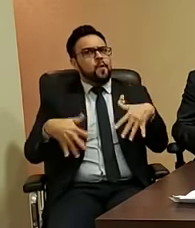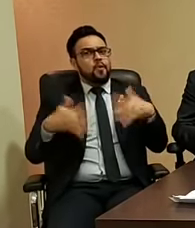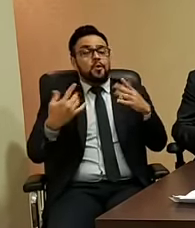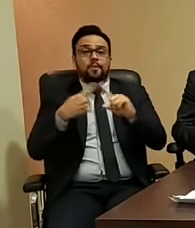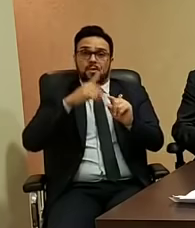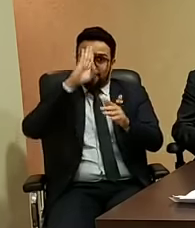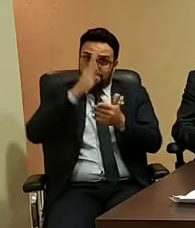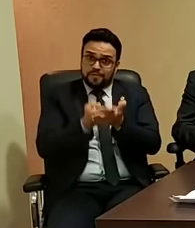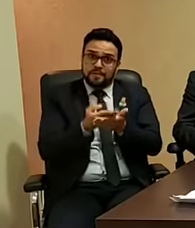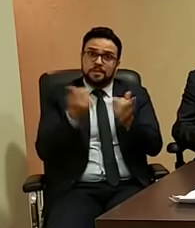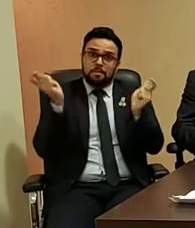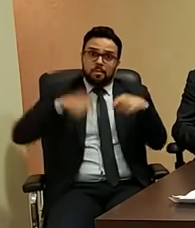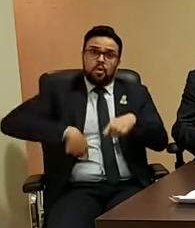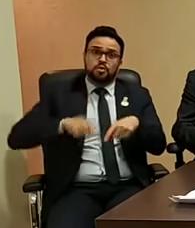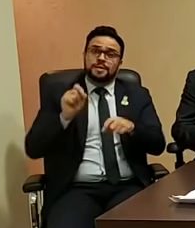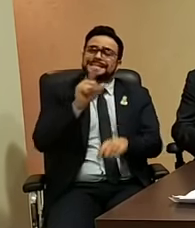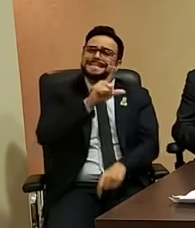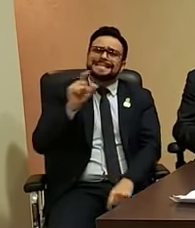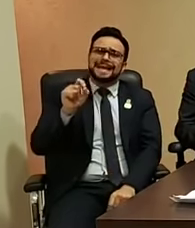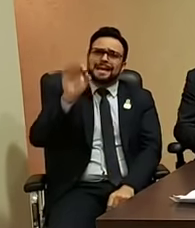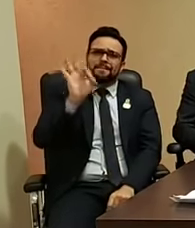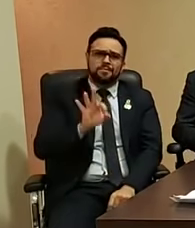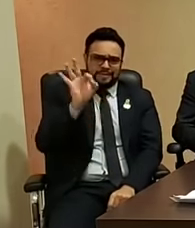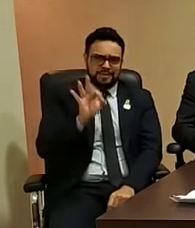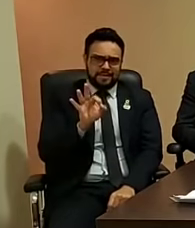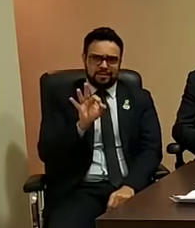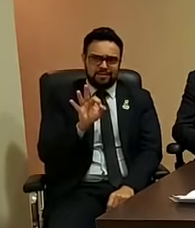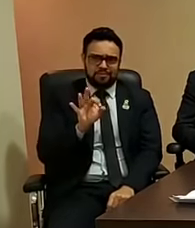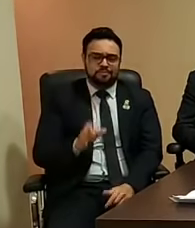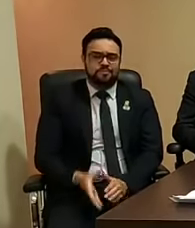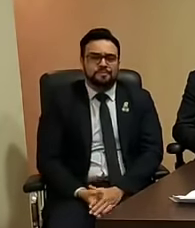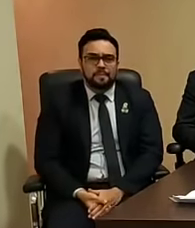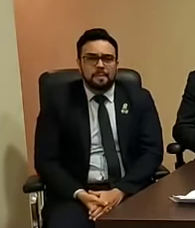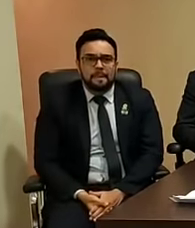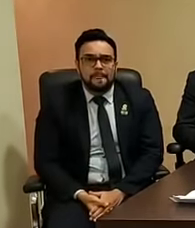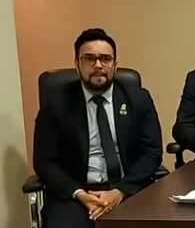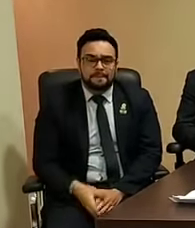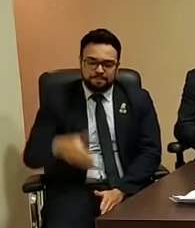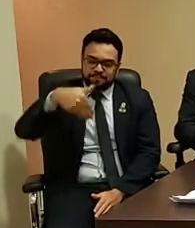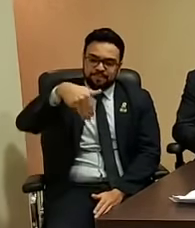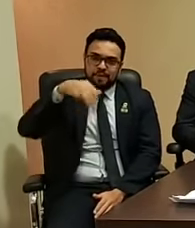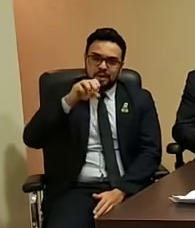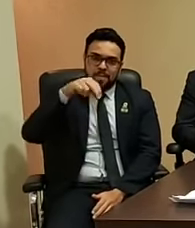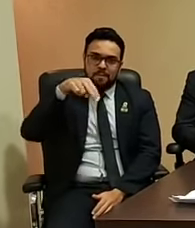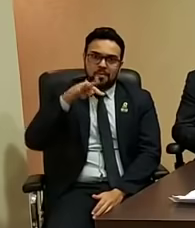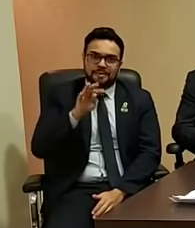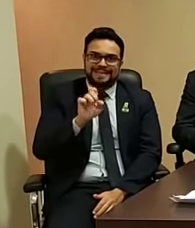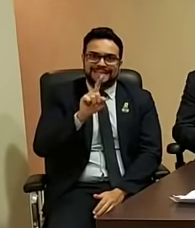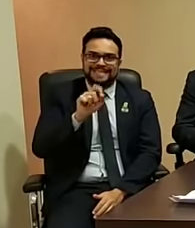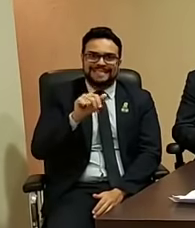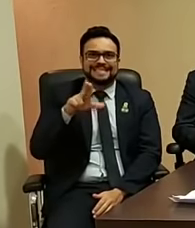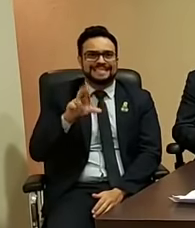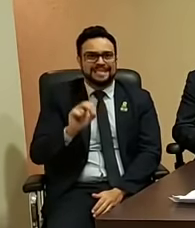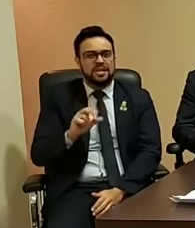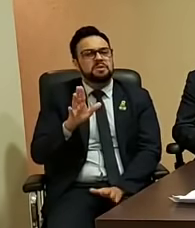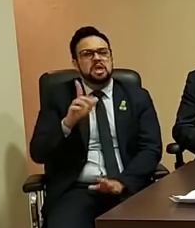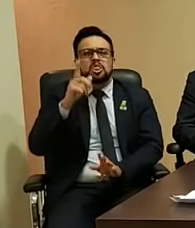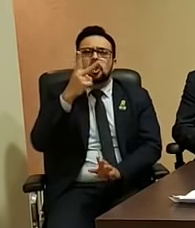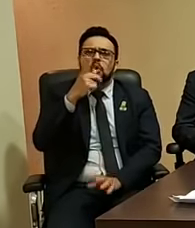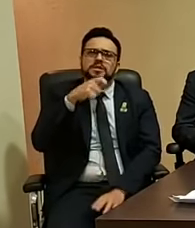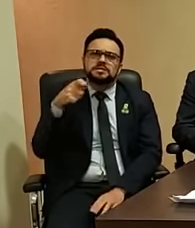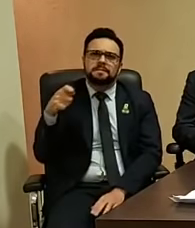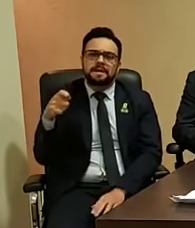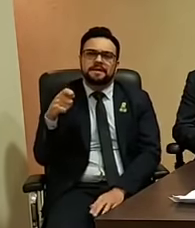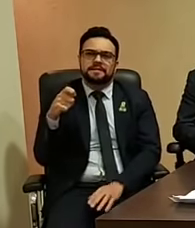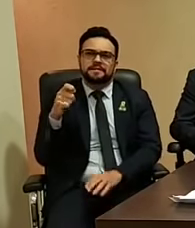de que podemos ser 100% técnicos. Vamos lá, o Montesano aqui está por volta de 2 meses e meio na frente do BNDES,